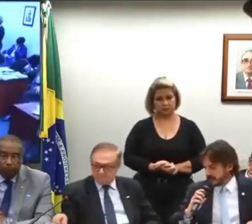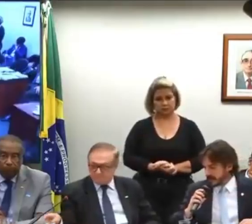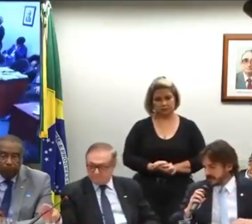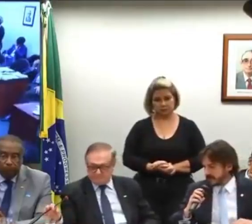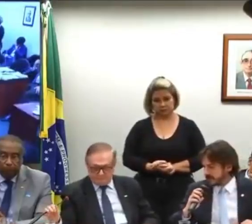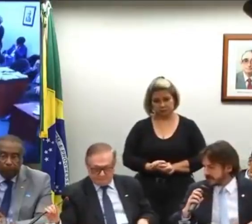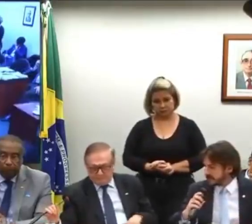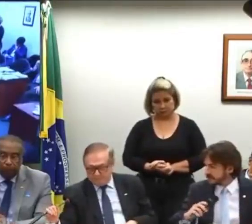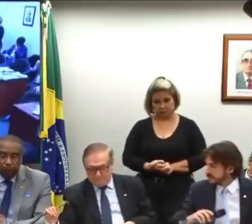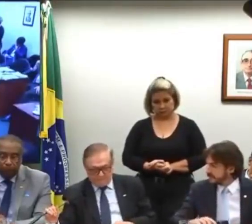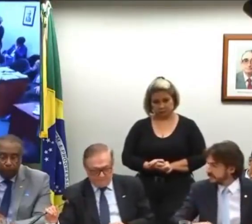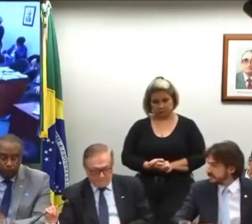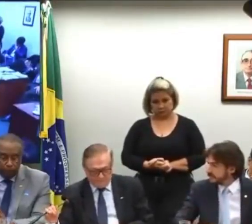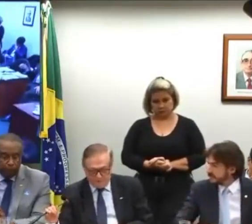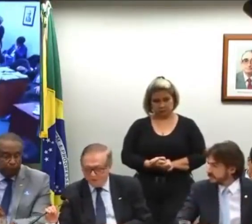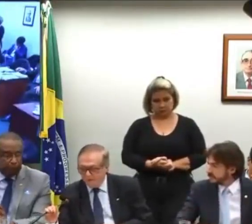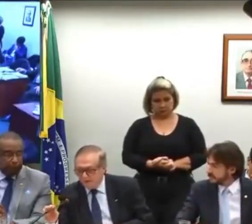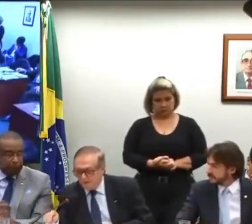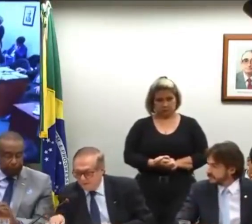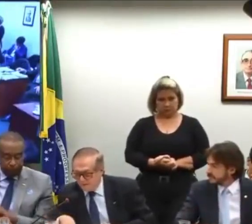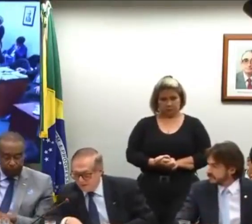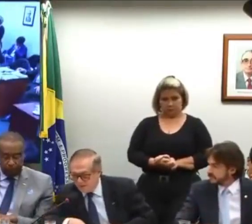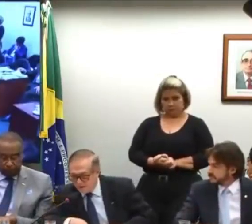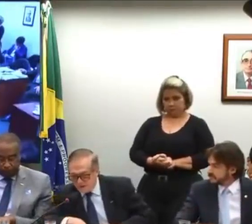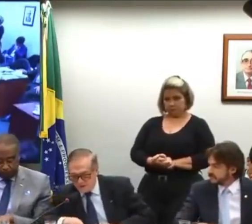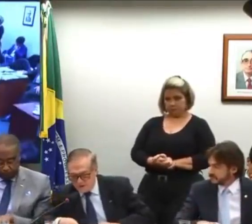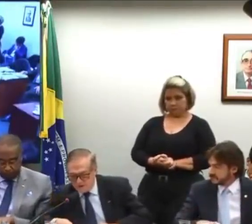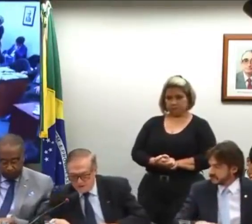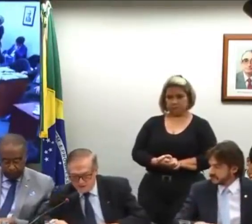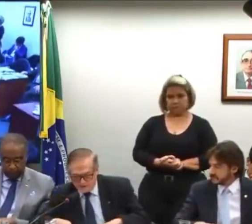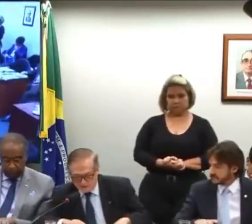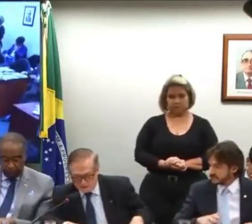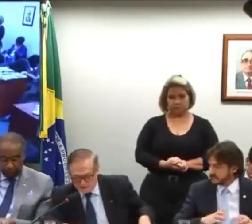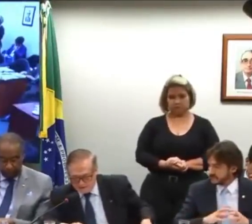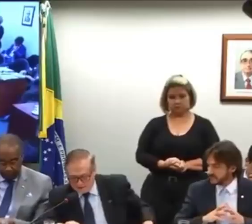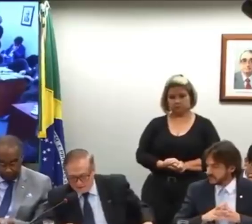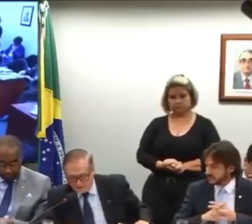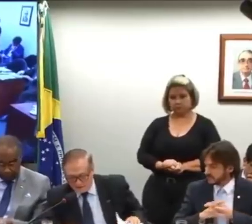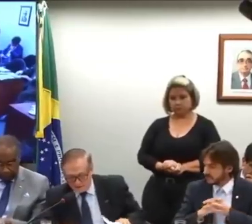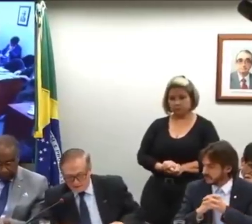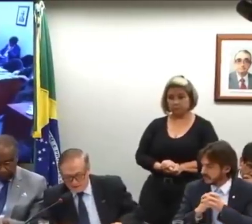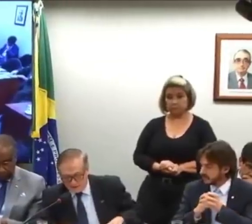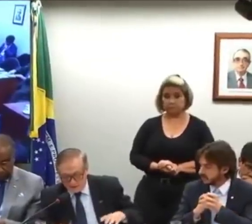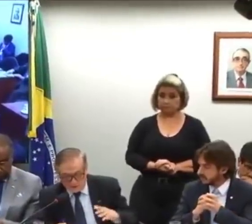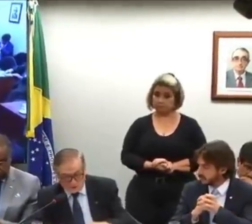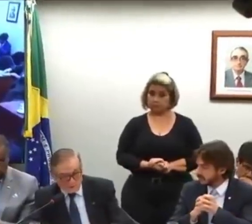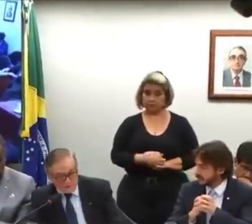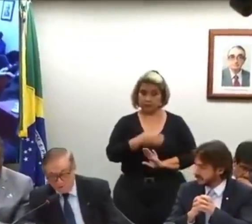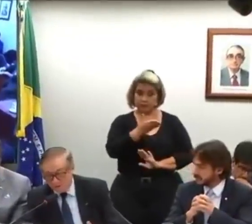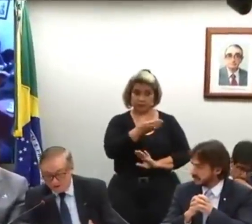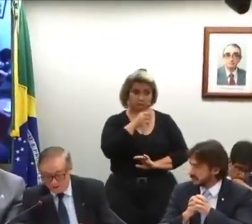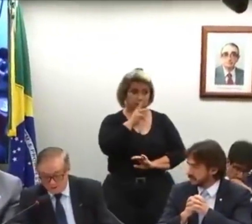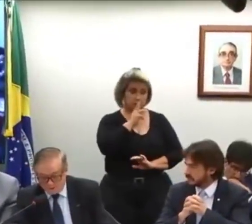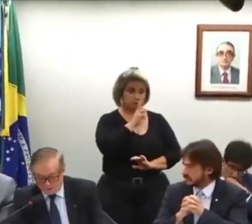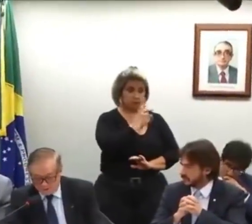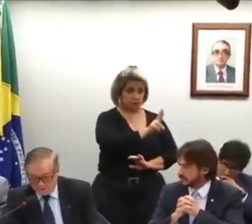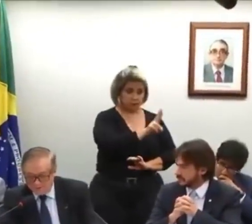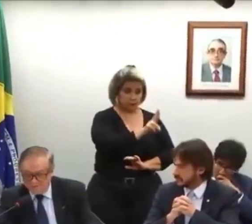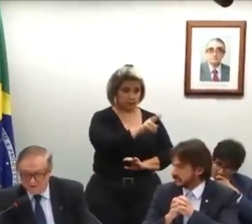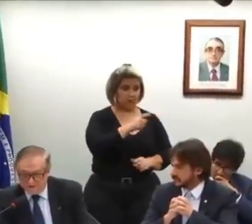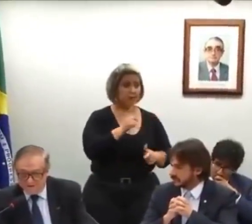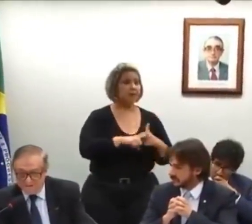menino ficado feliz nem se a senhora não esperar nenhuma resposta para quem faz